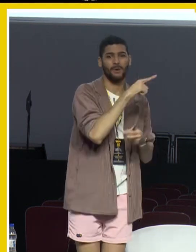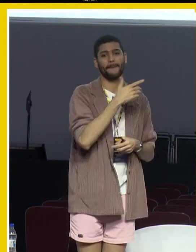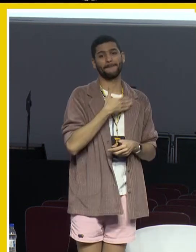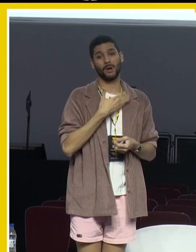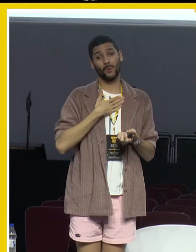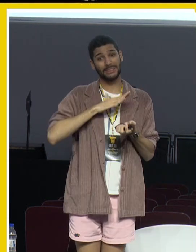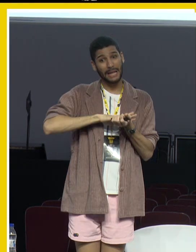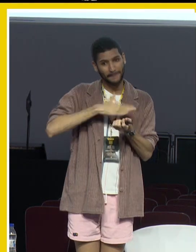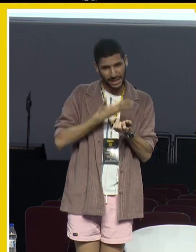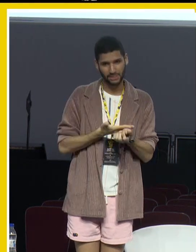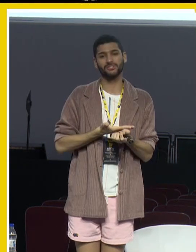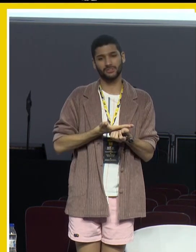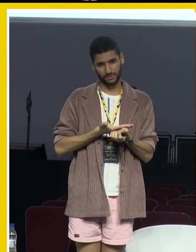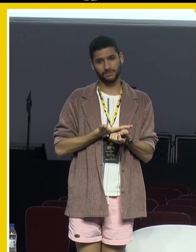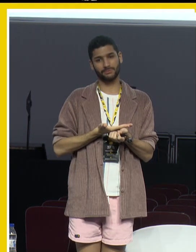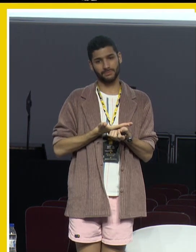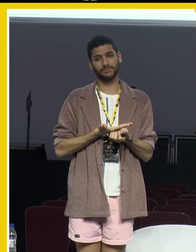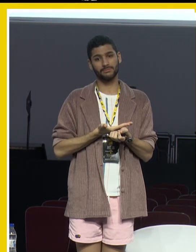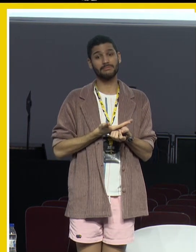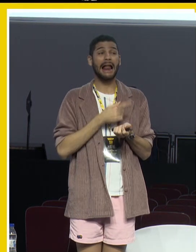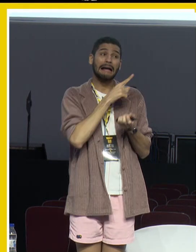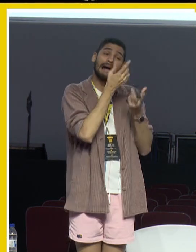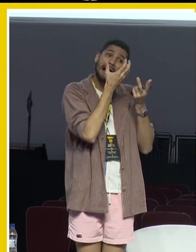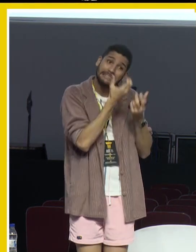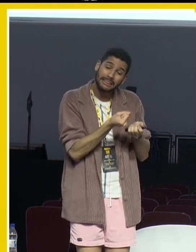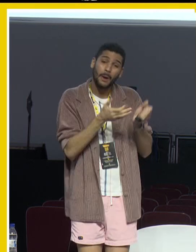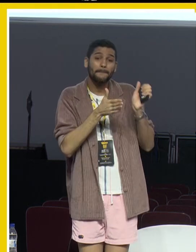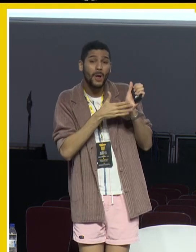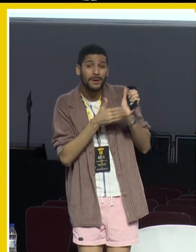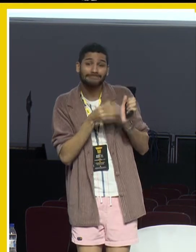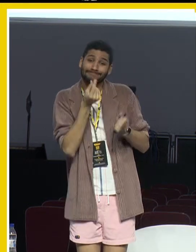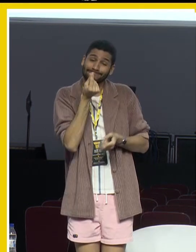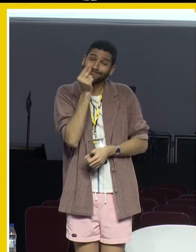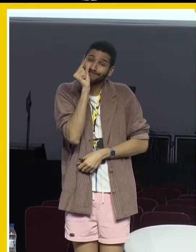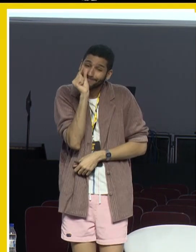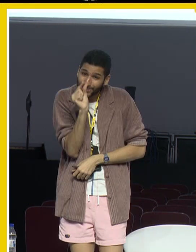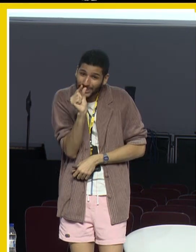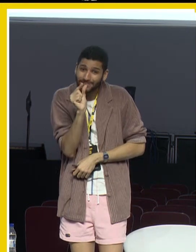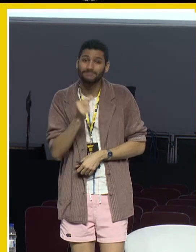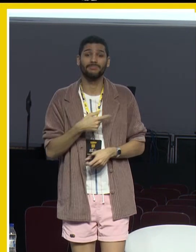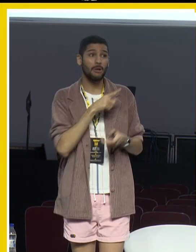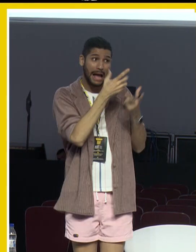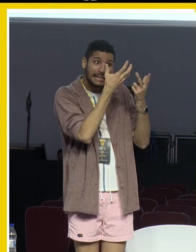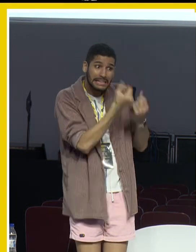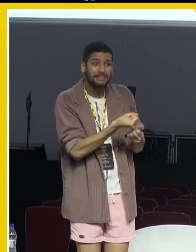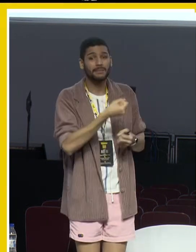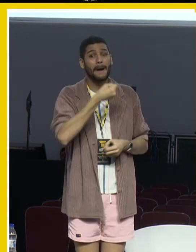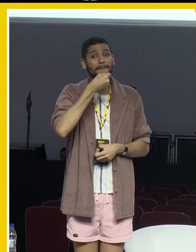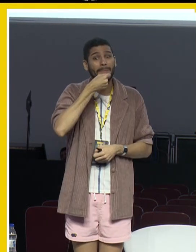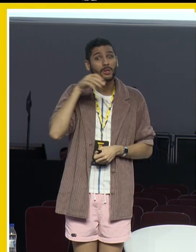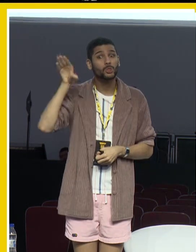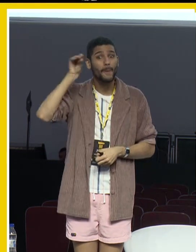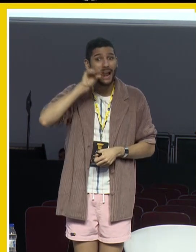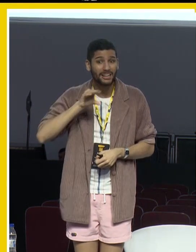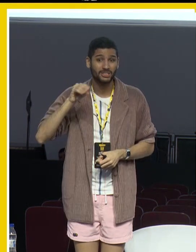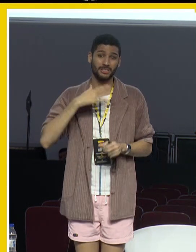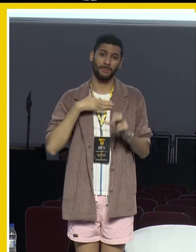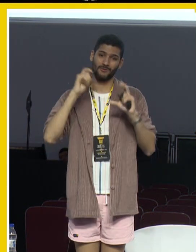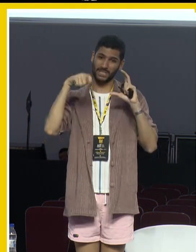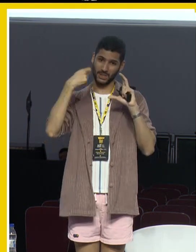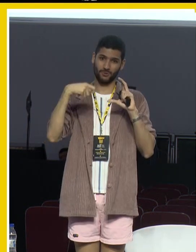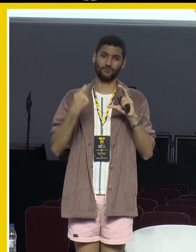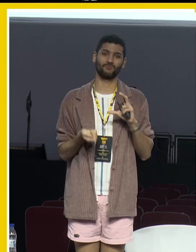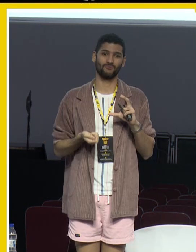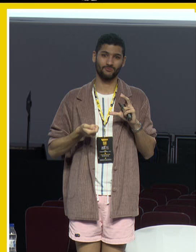eu tinha conversei com o técnico que me acompanha e ele aceitou uma proposta com dinheiro bem limitado